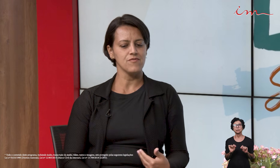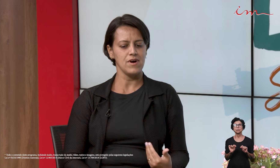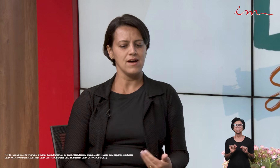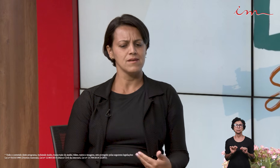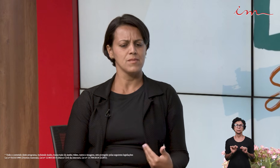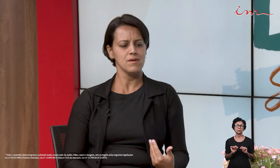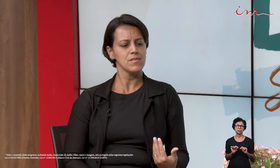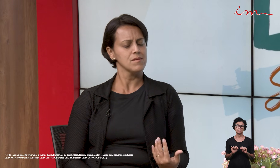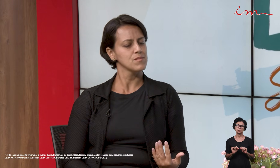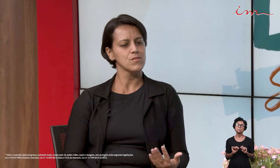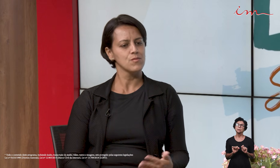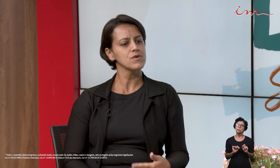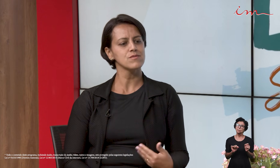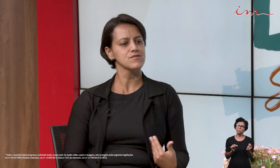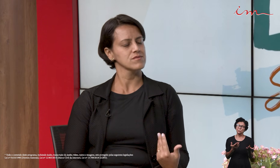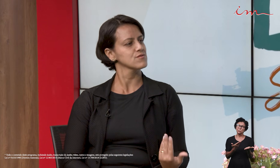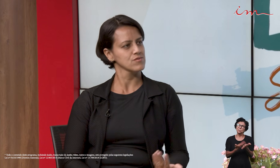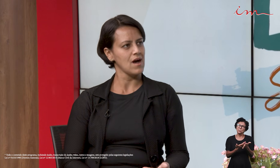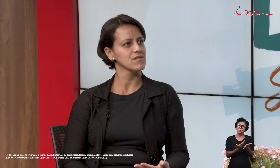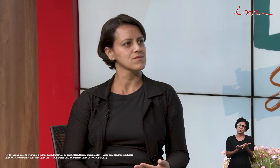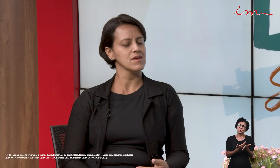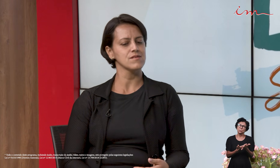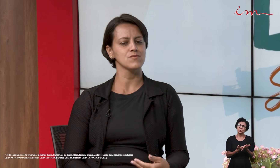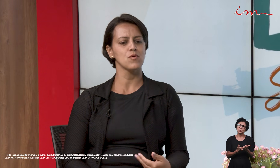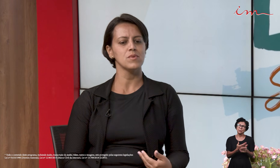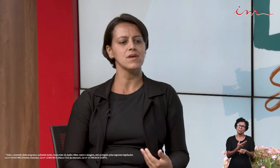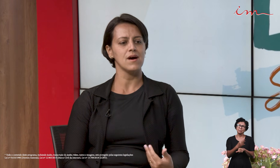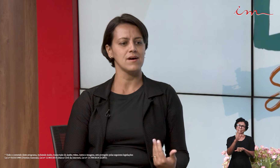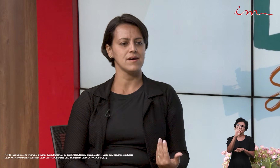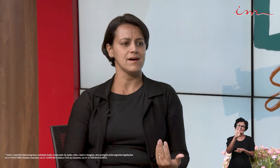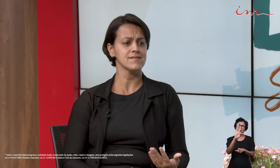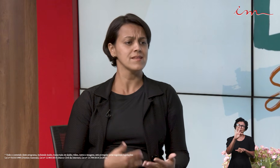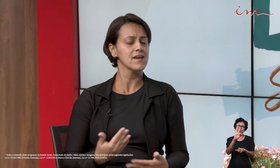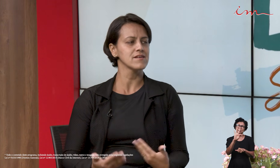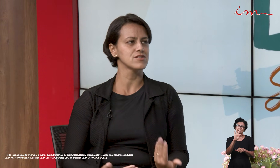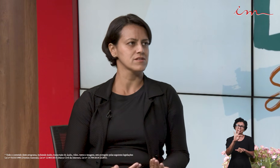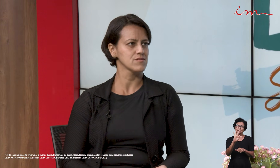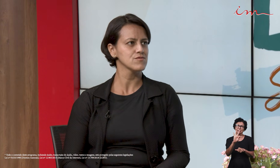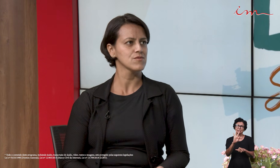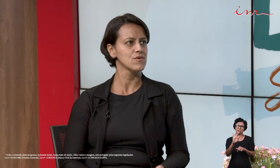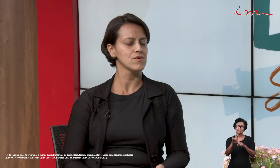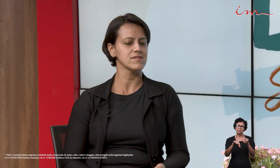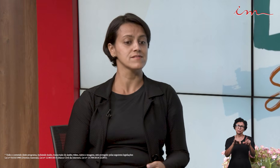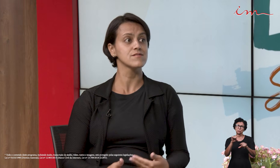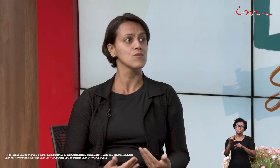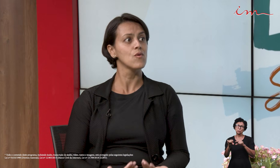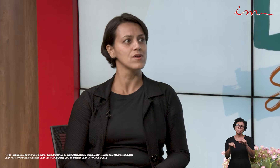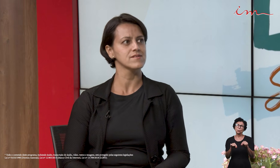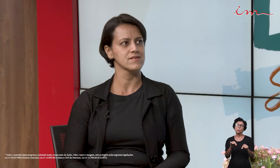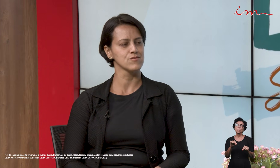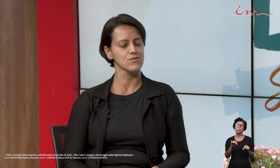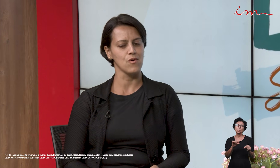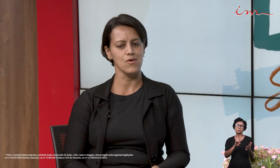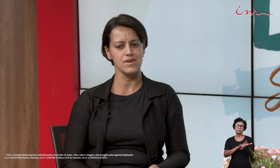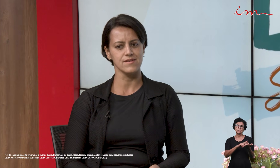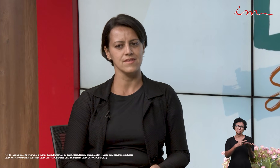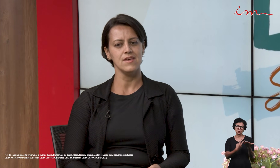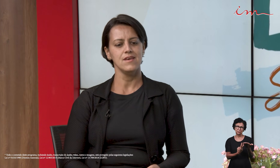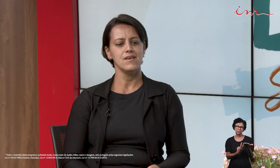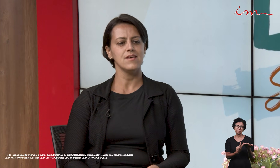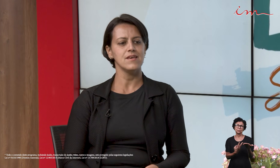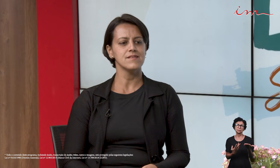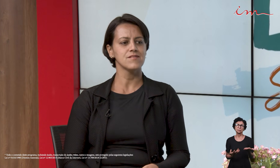quando se fala, é muito estudado, né, sobre as técnicas de traduções, as escolhas